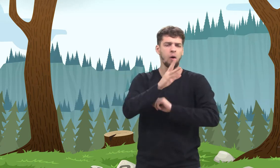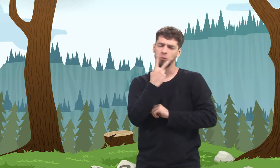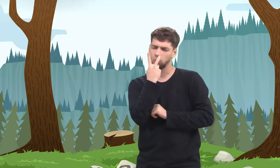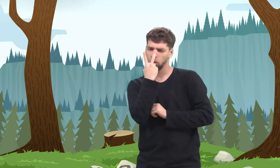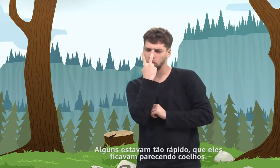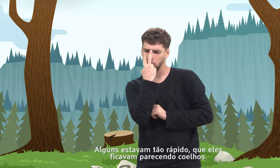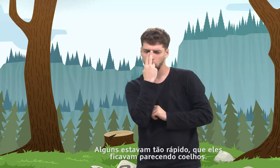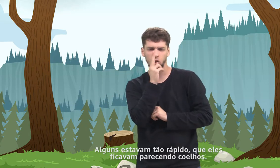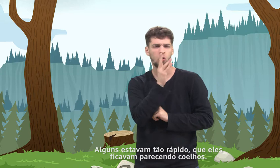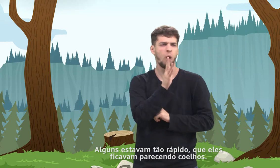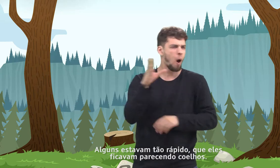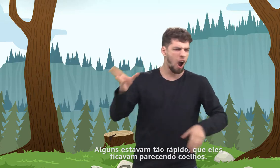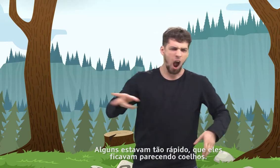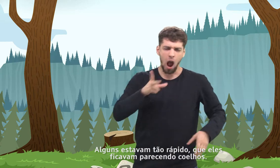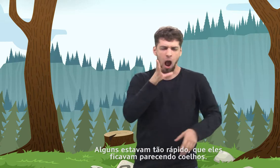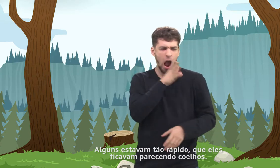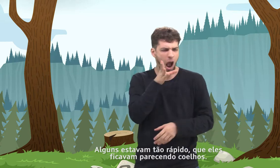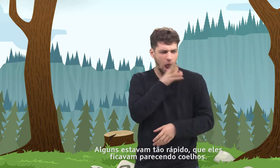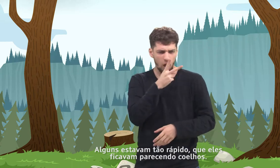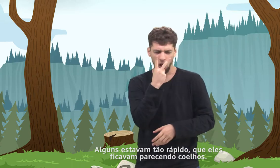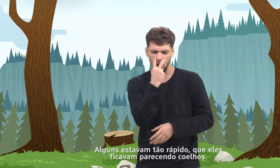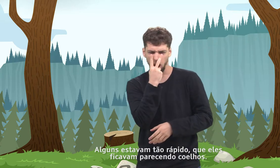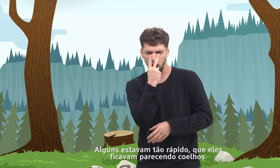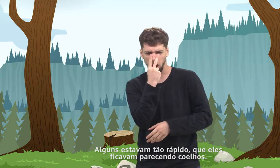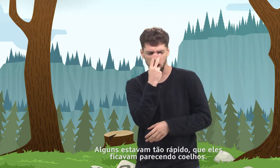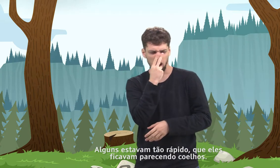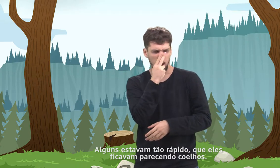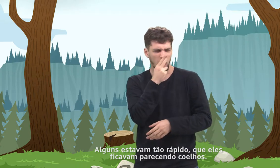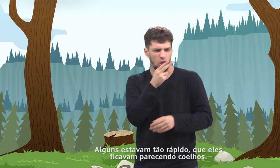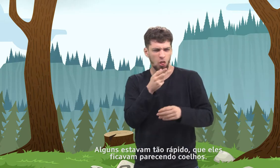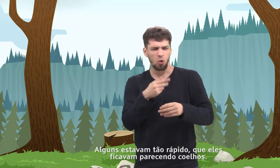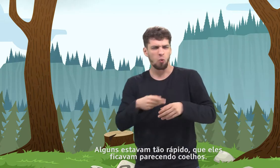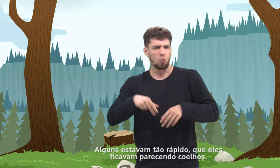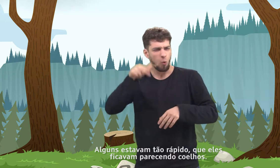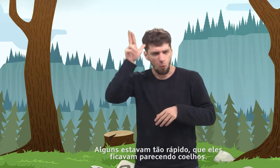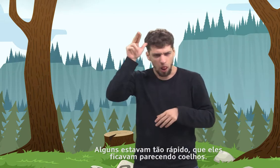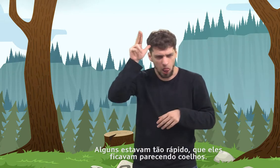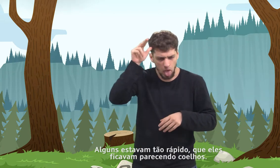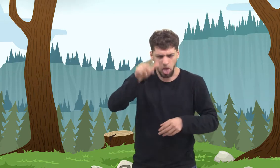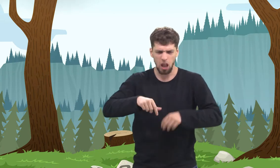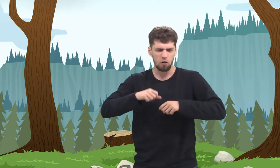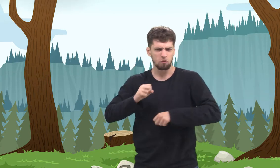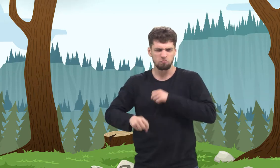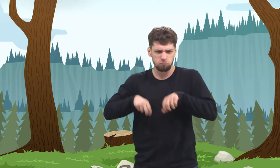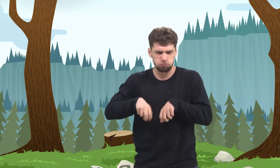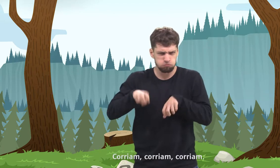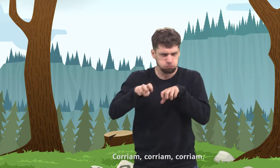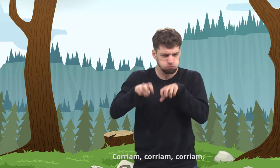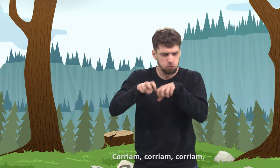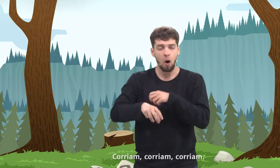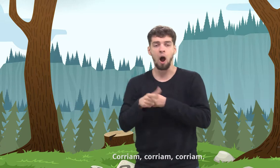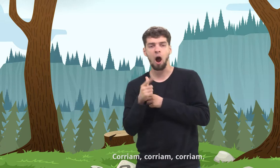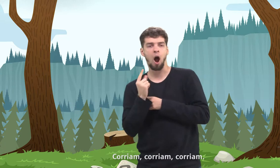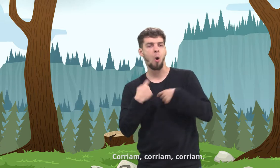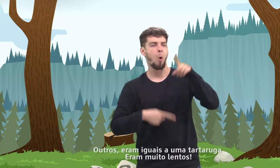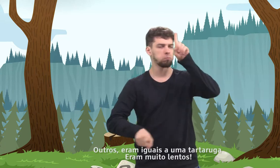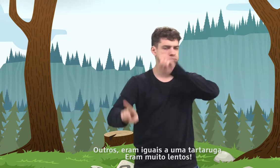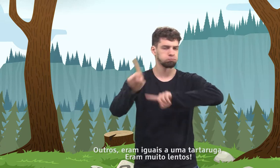alguns pareciam tão rápidos que eles ficavam parecendo bom coelho corria com recorrer a outros